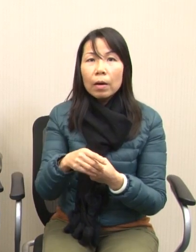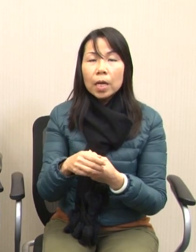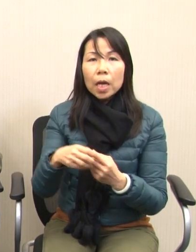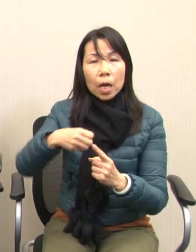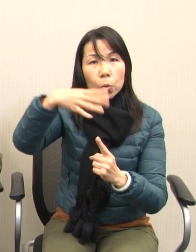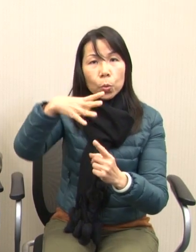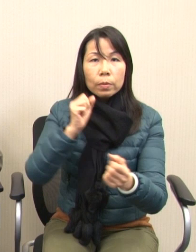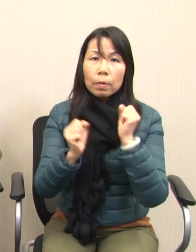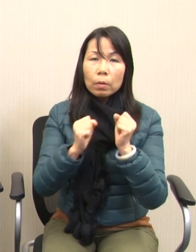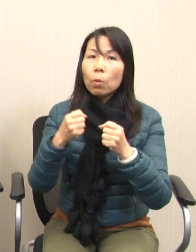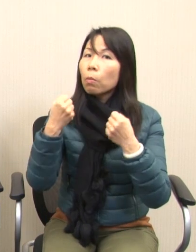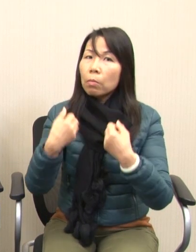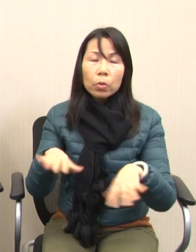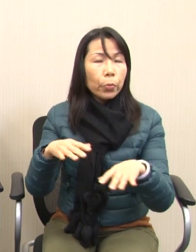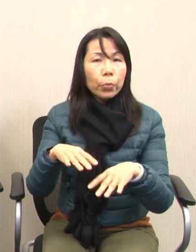運動，